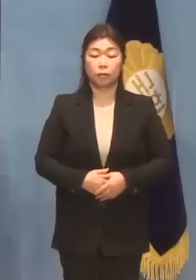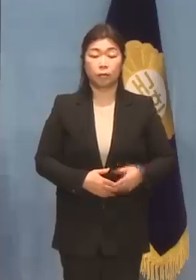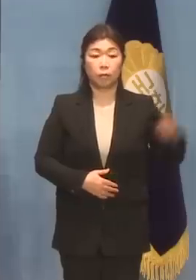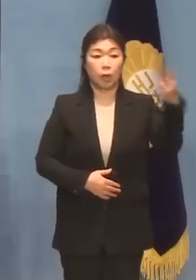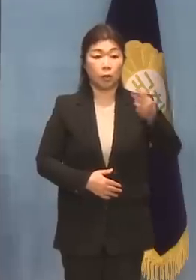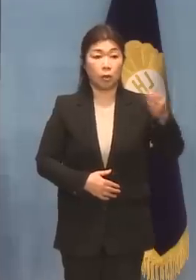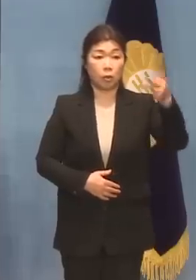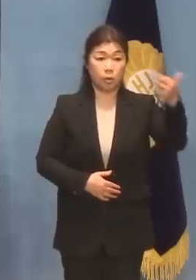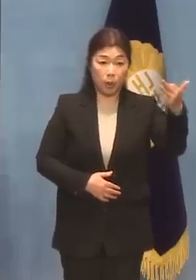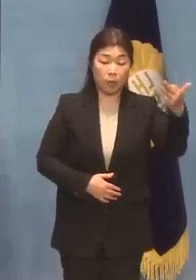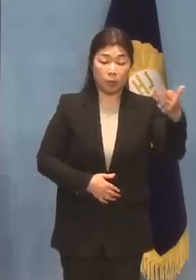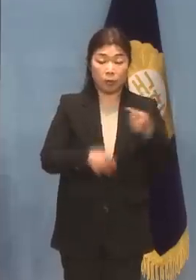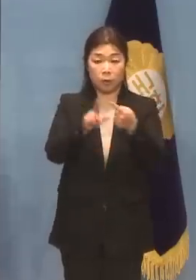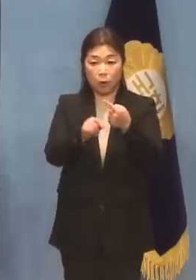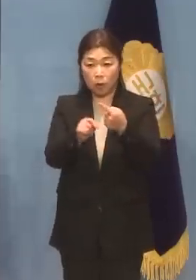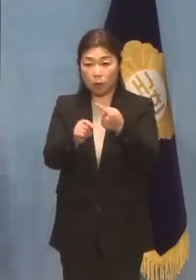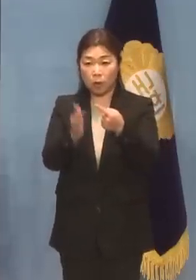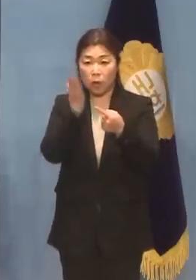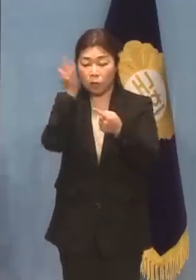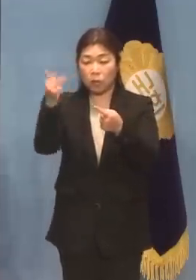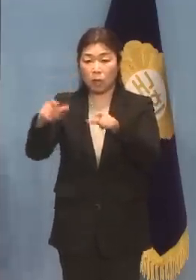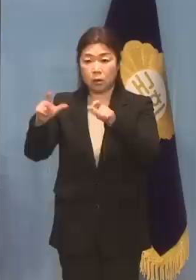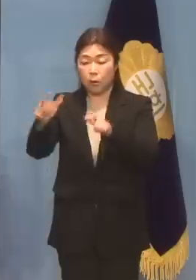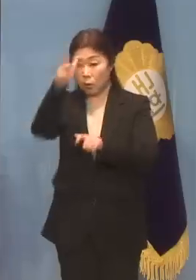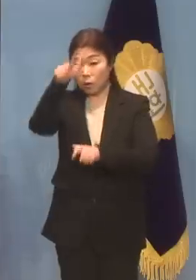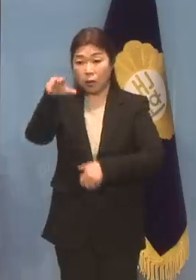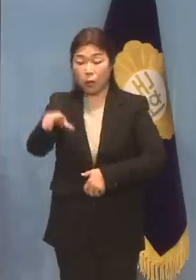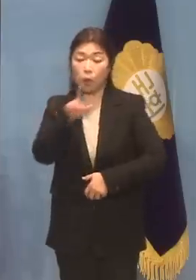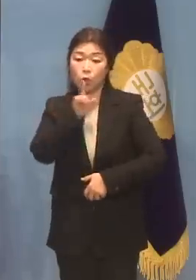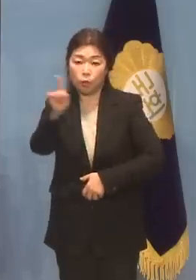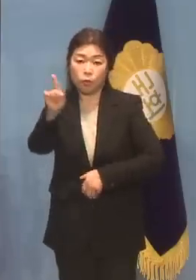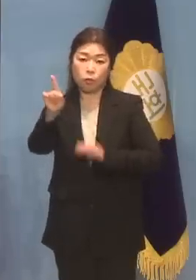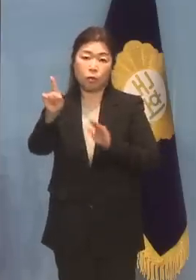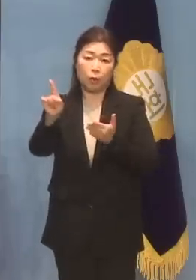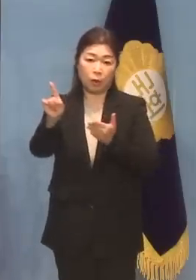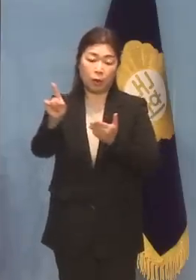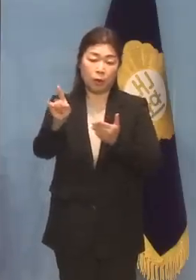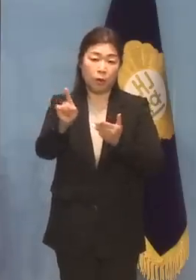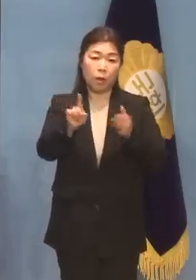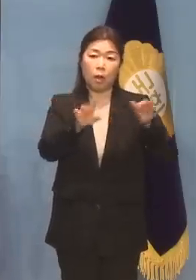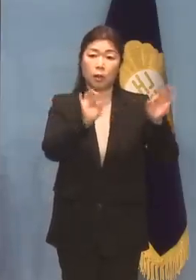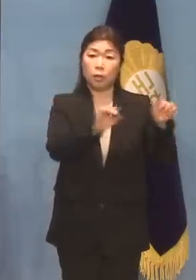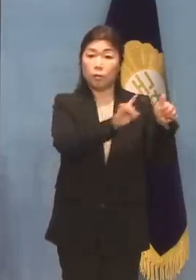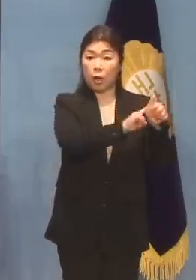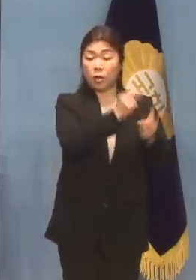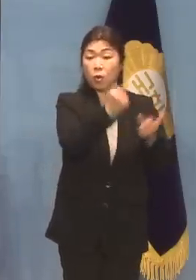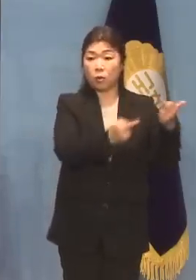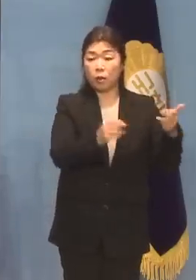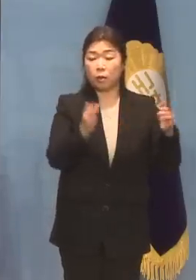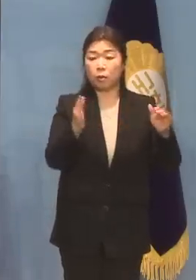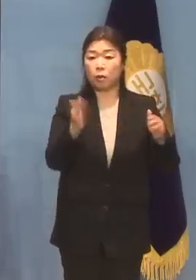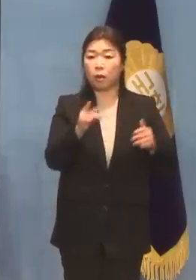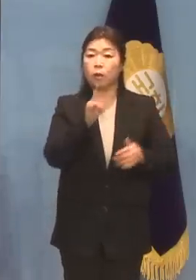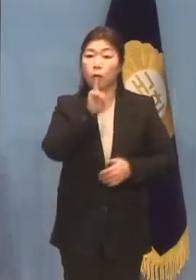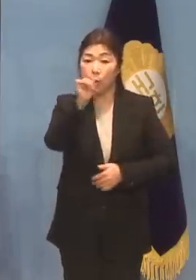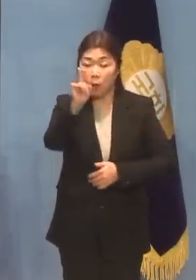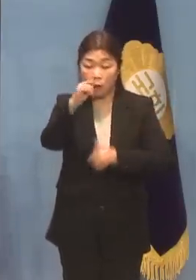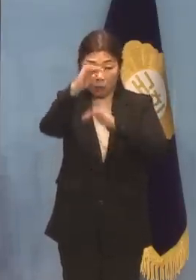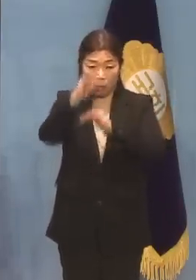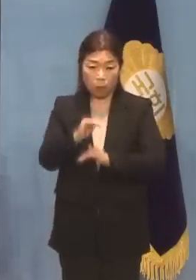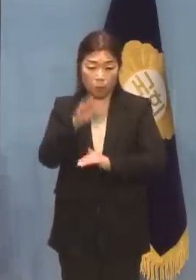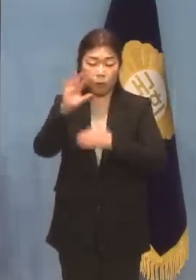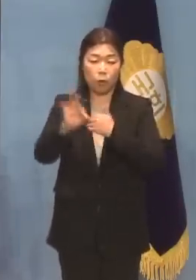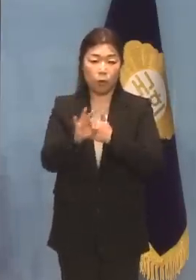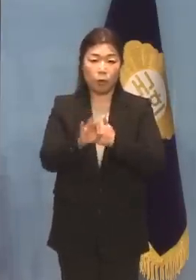2018년 1월 울산지방경찰청에 접수된 김기현 후보의 형제들에 대한 고발장의 내용은